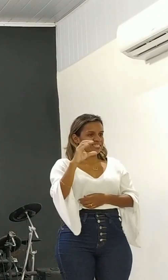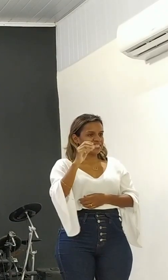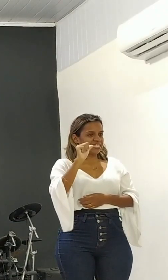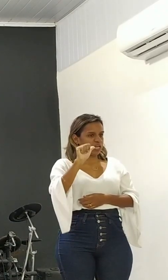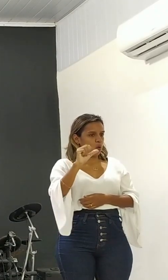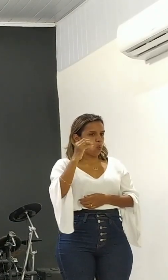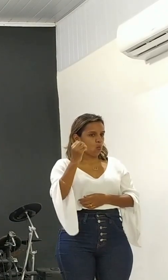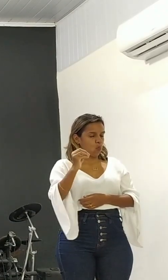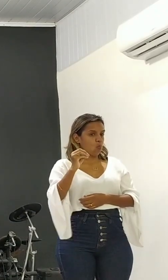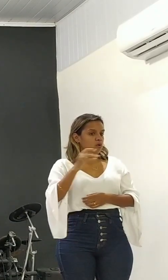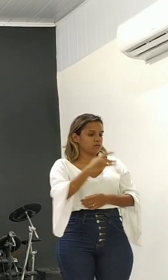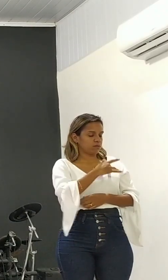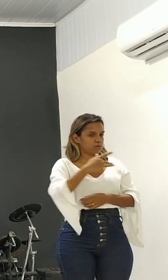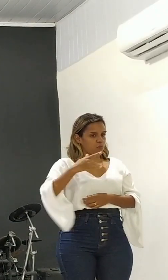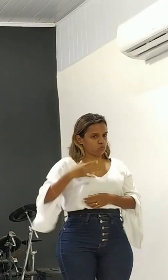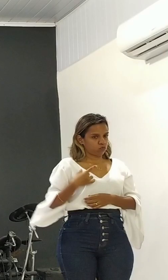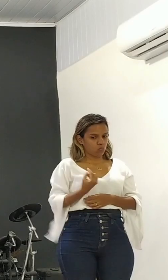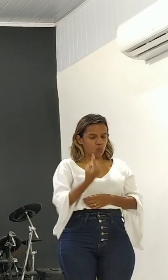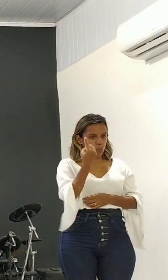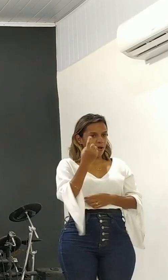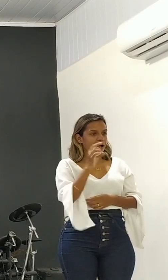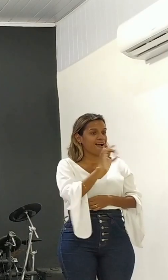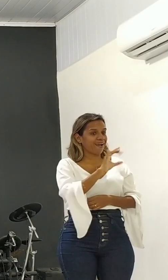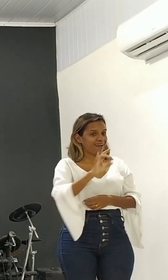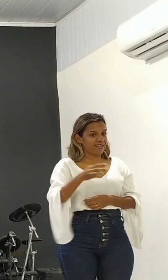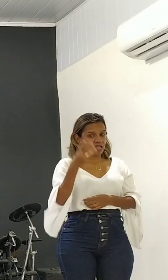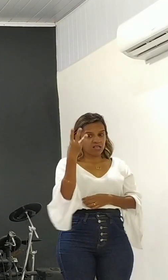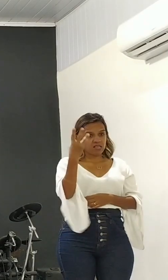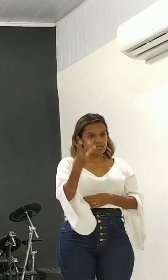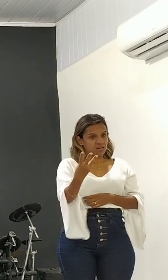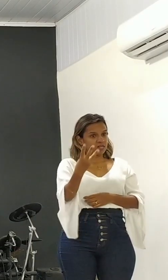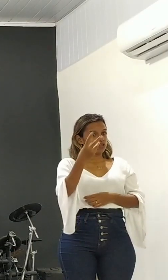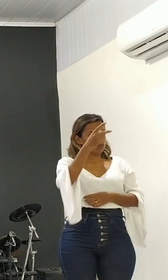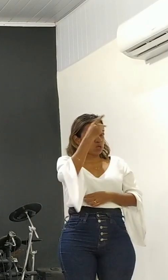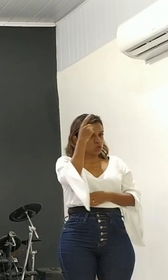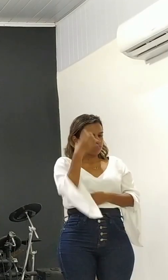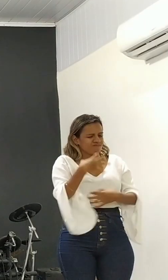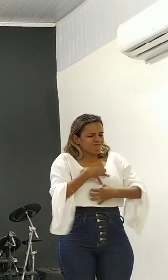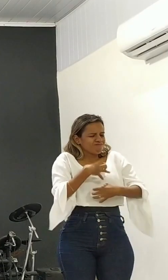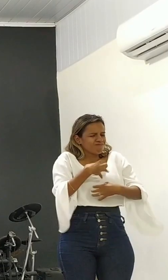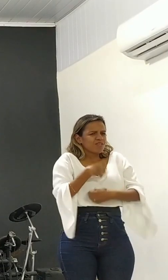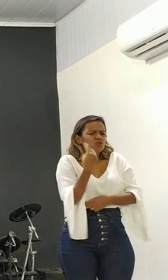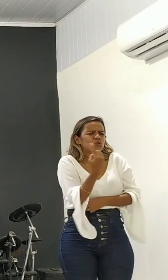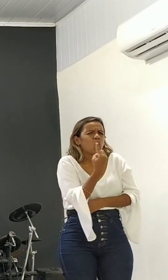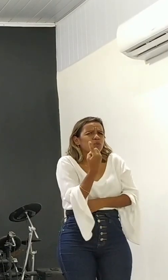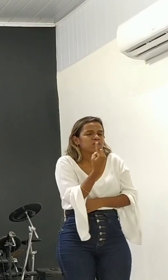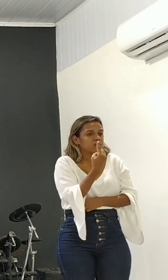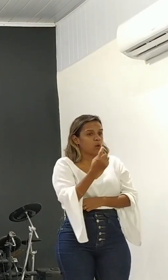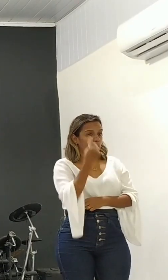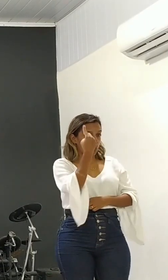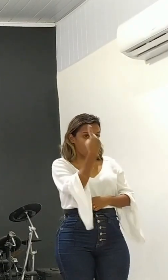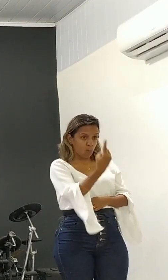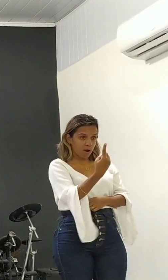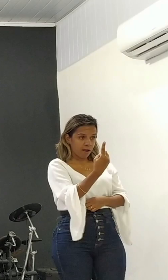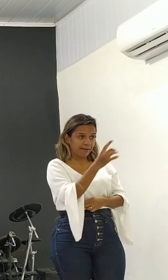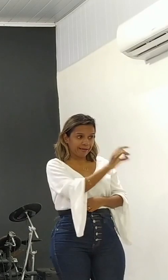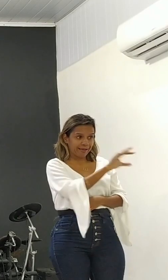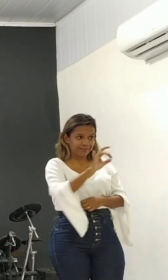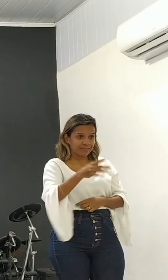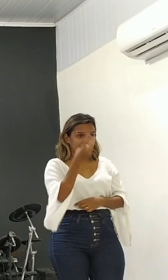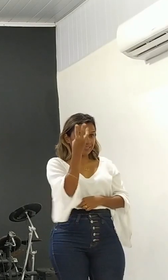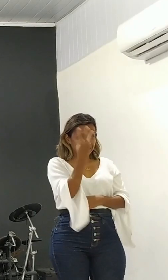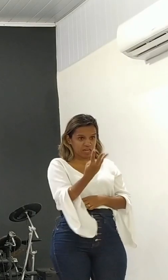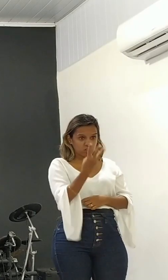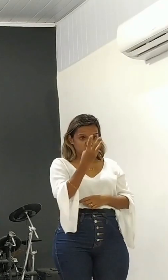1 em cada 3 pessoas se sente sozinha. Olha bem, 1 em cada